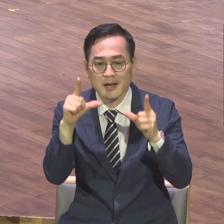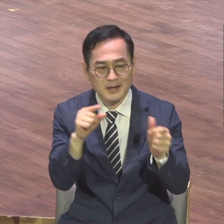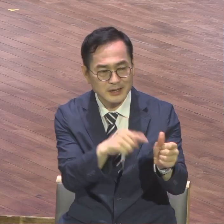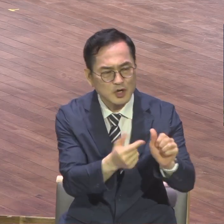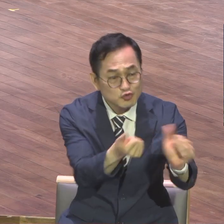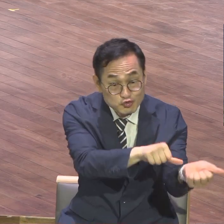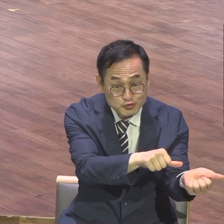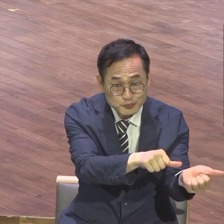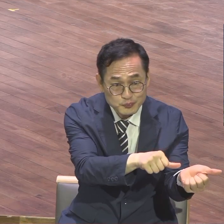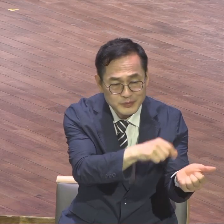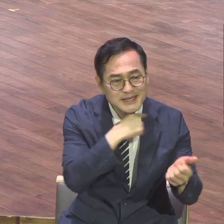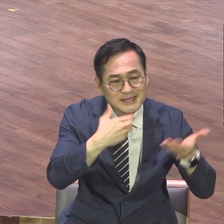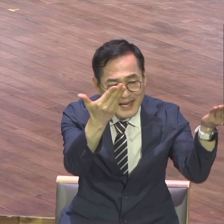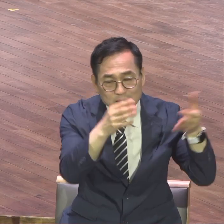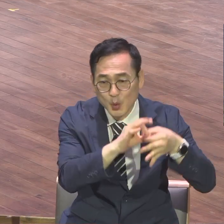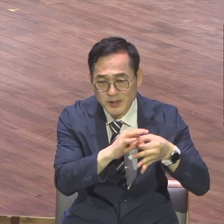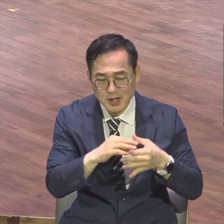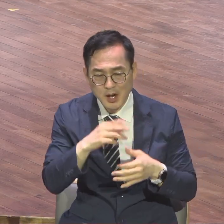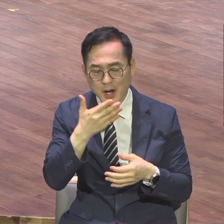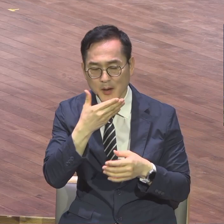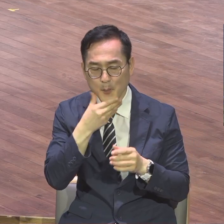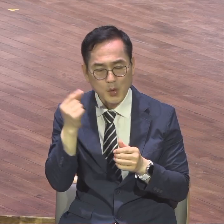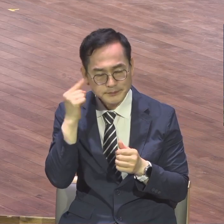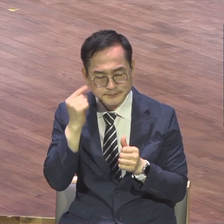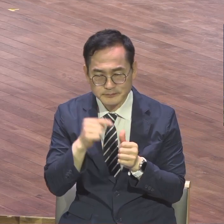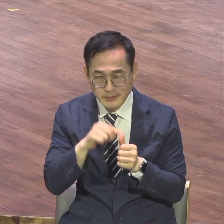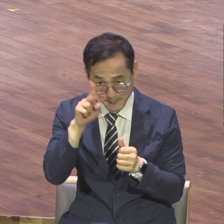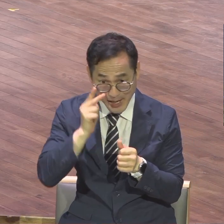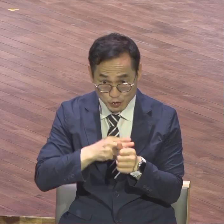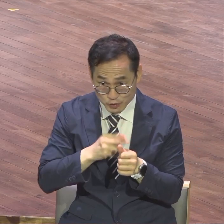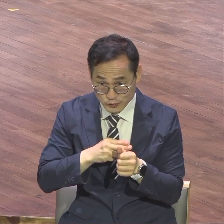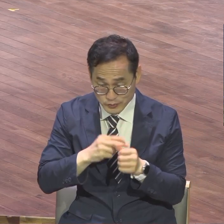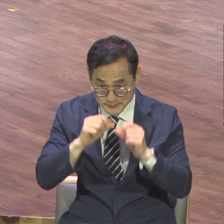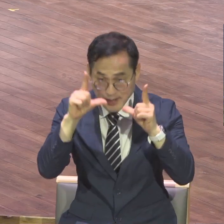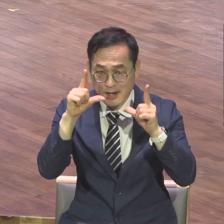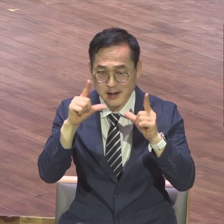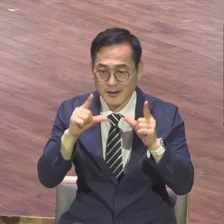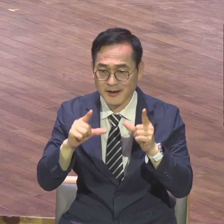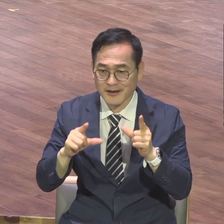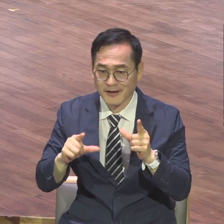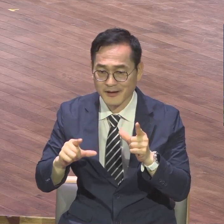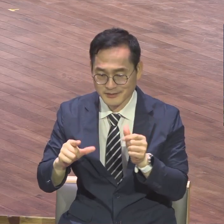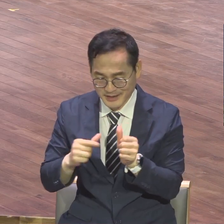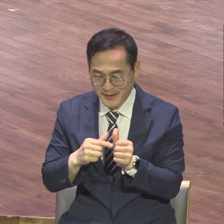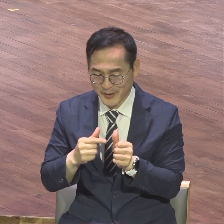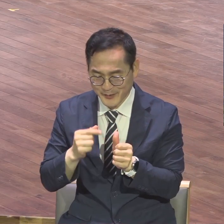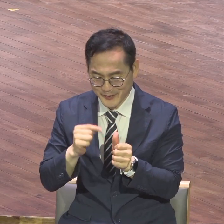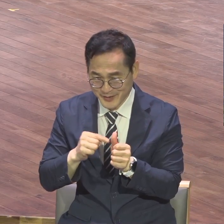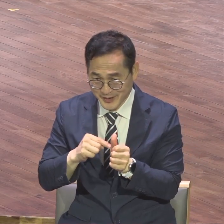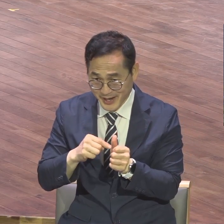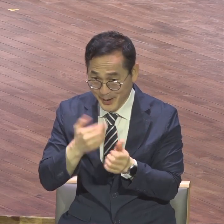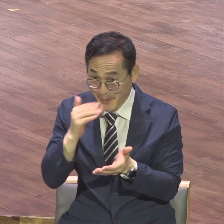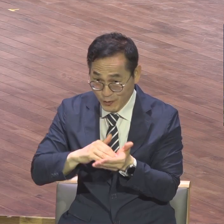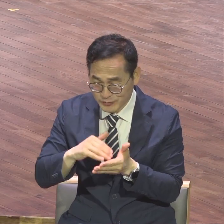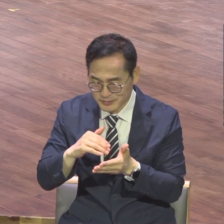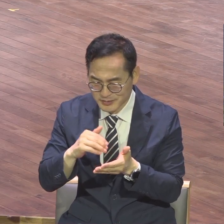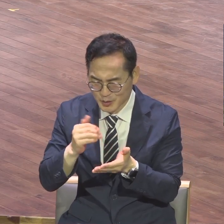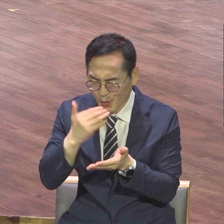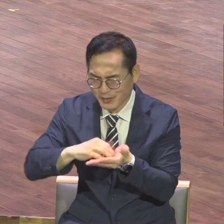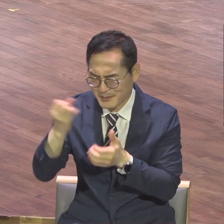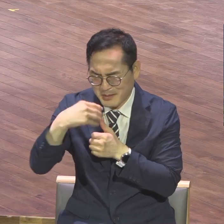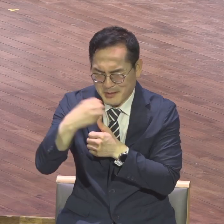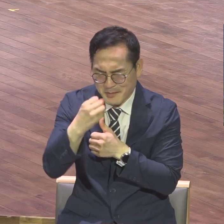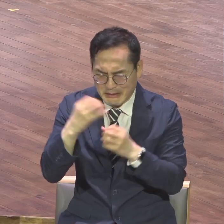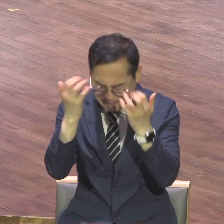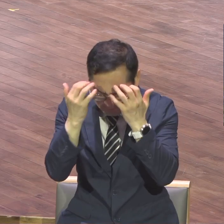그 모습을 디모데가 보고 큰 충격과 도전을 받았다는 얘기예요. 바울도 이 부분에